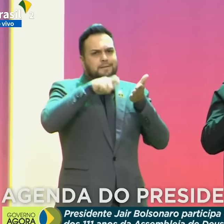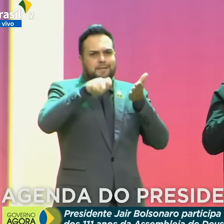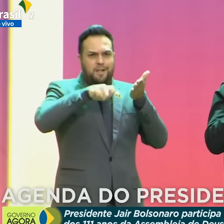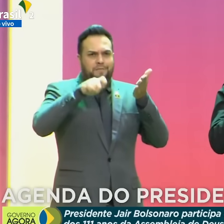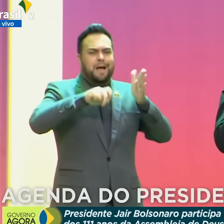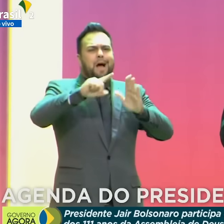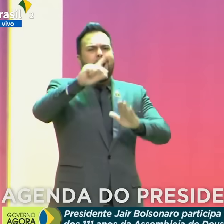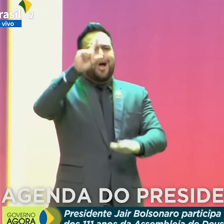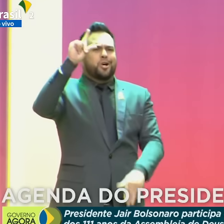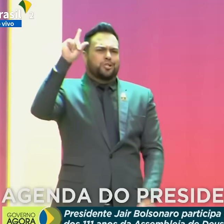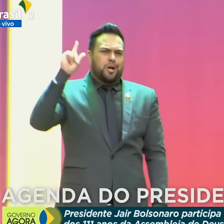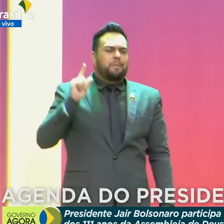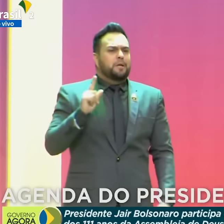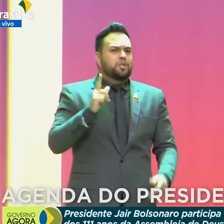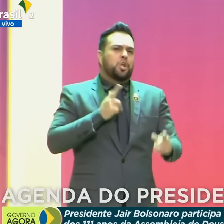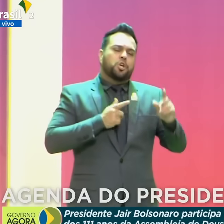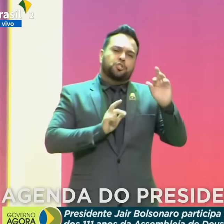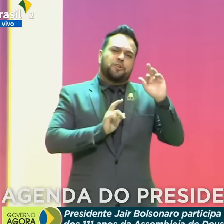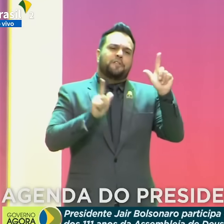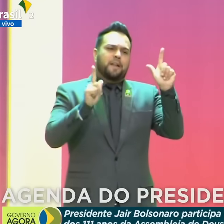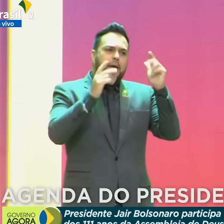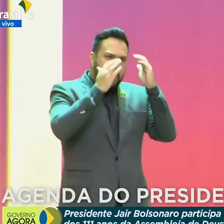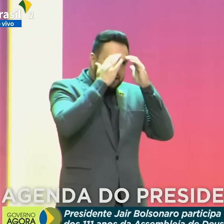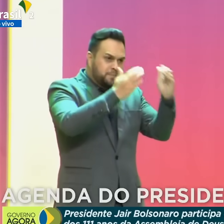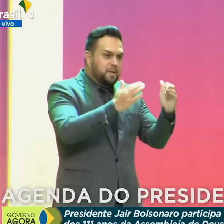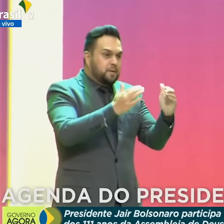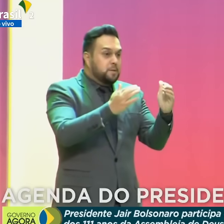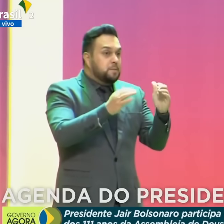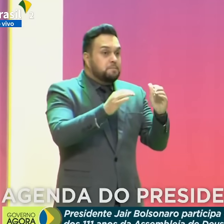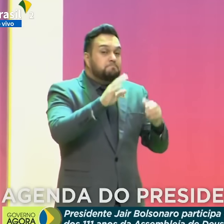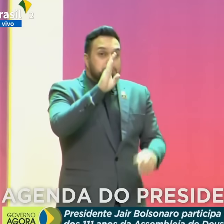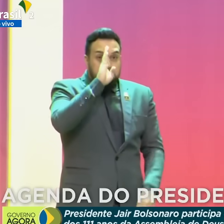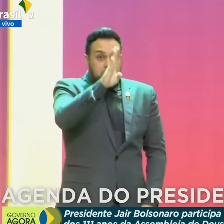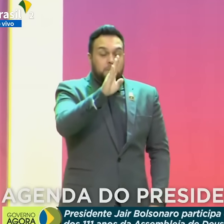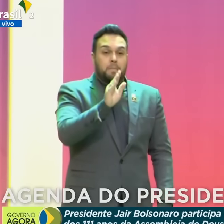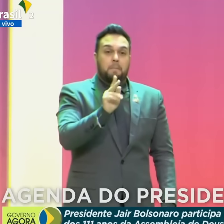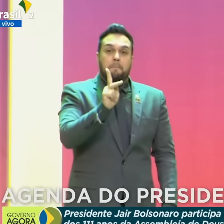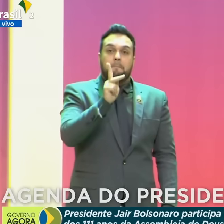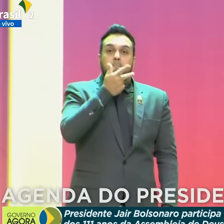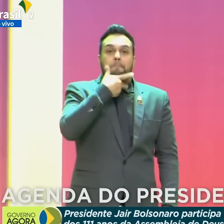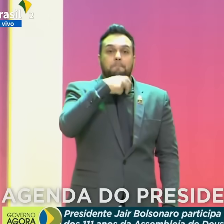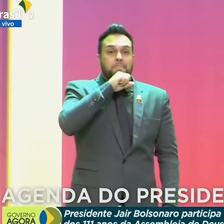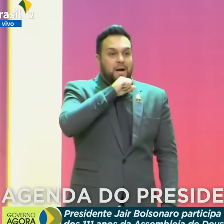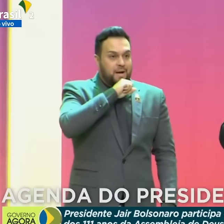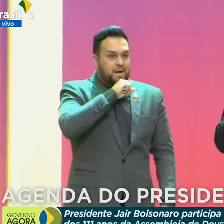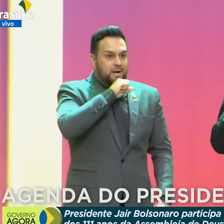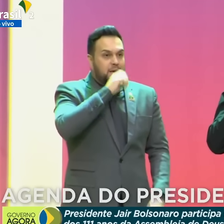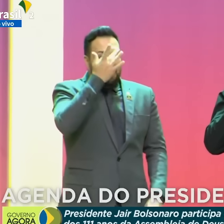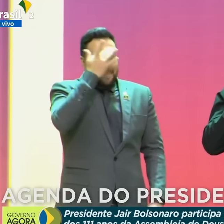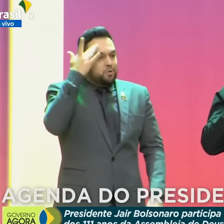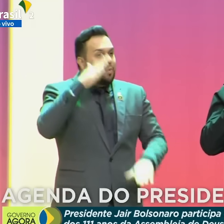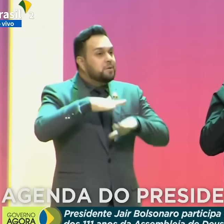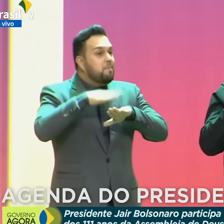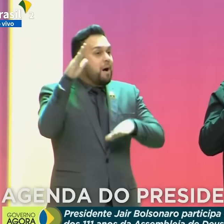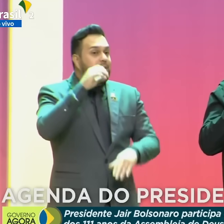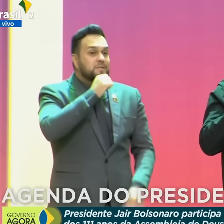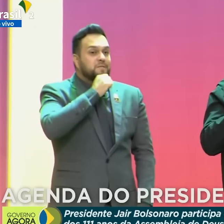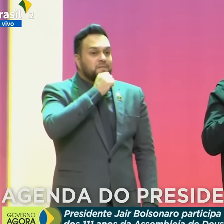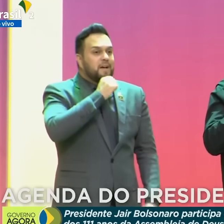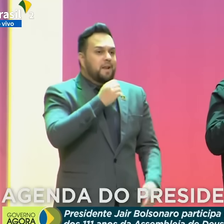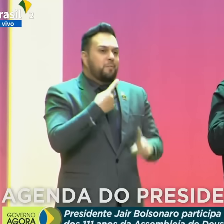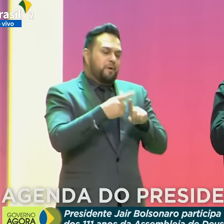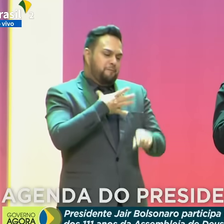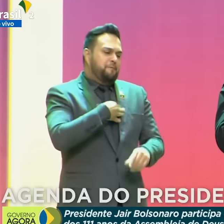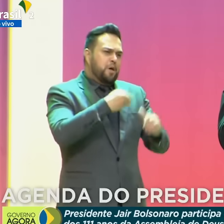de muito respeito, em especial para os pais, para com os mais velhos e